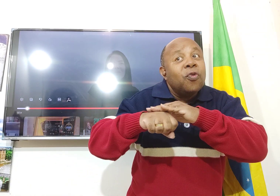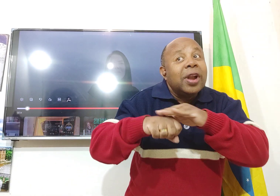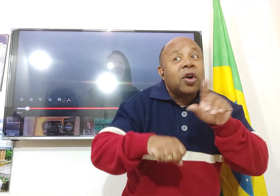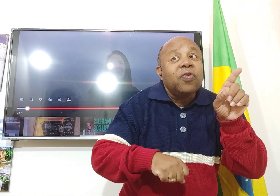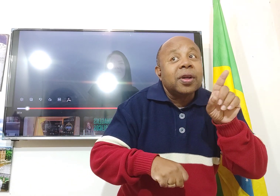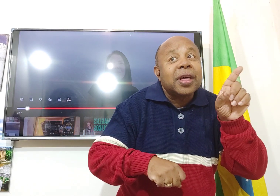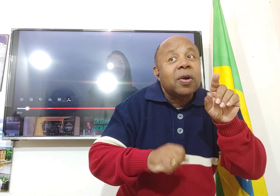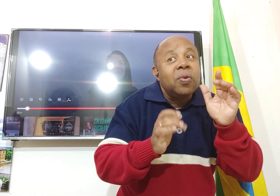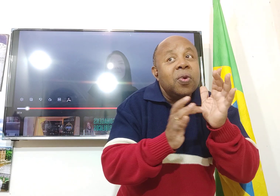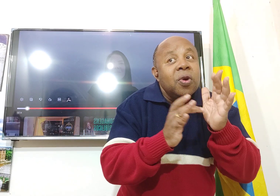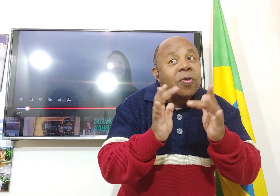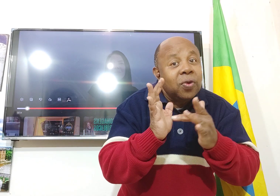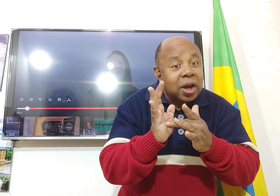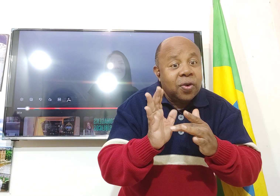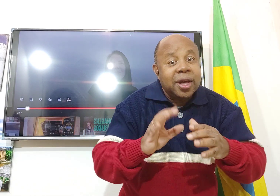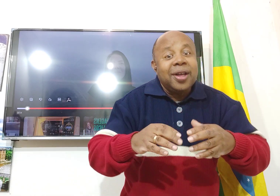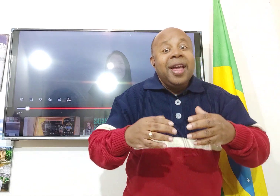Fui lá conversar com